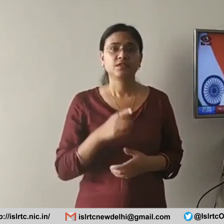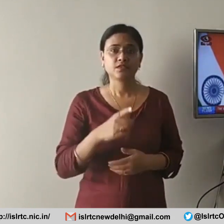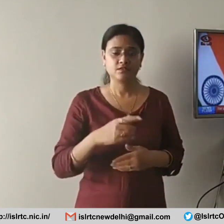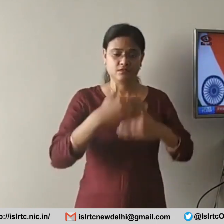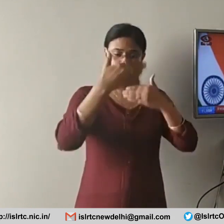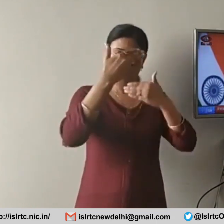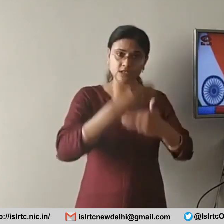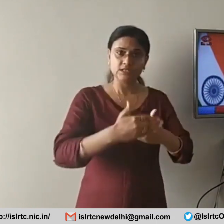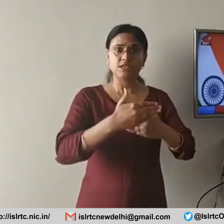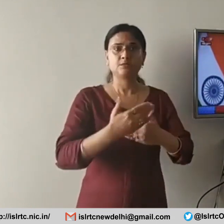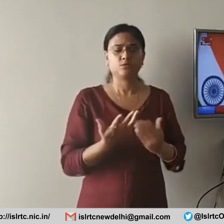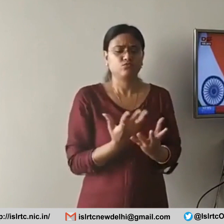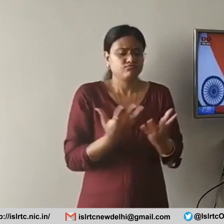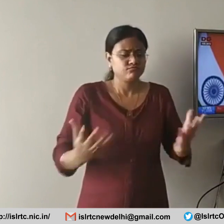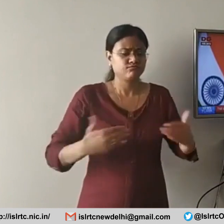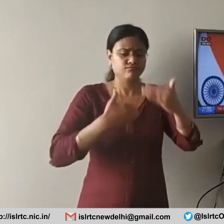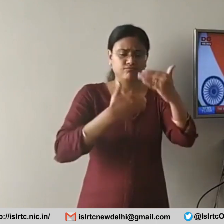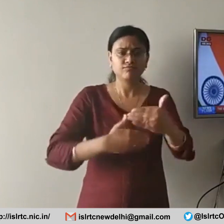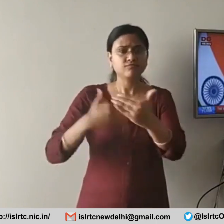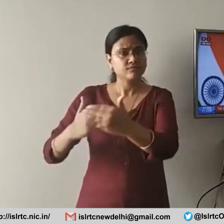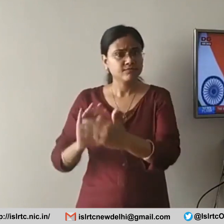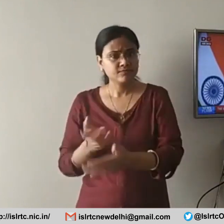सीमित संसाधनों के बीच